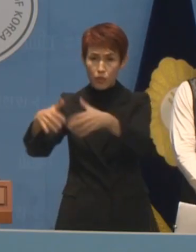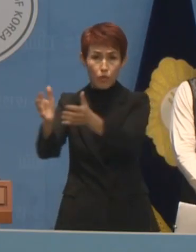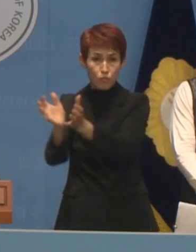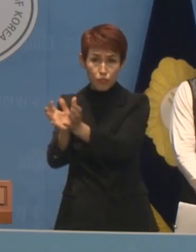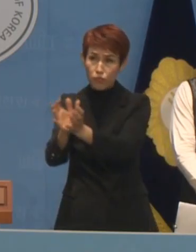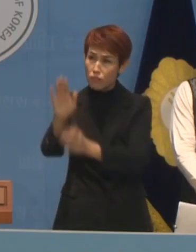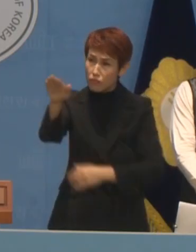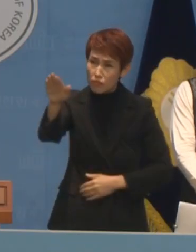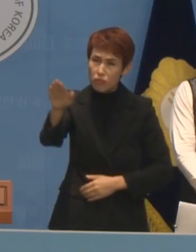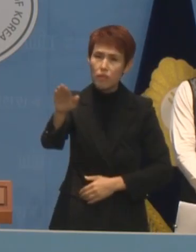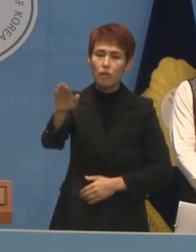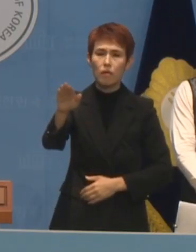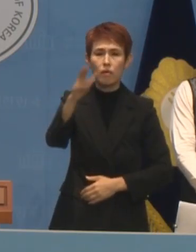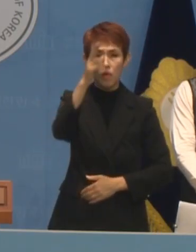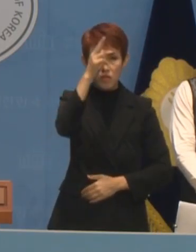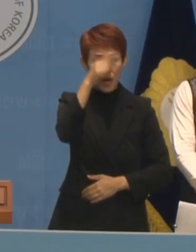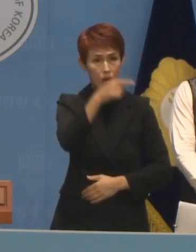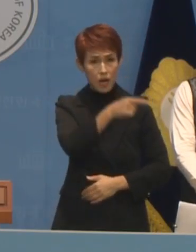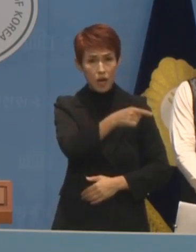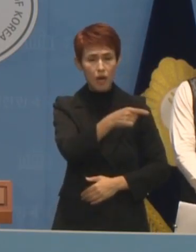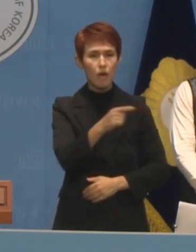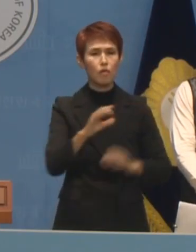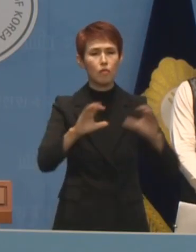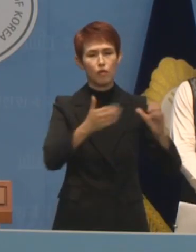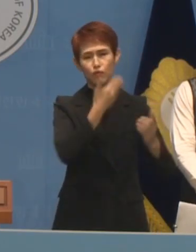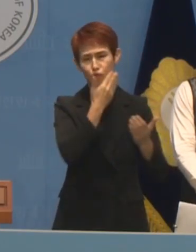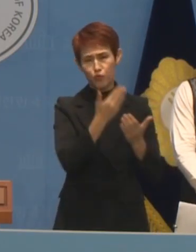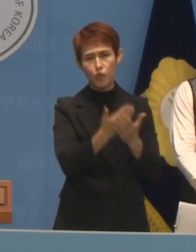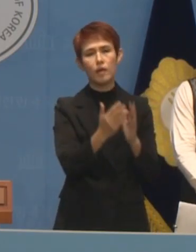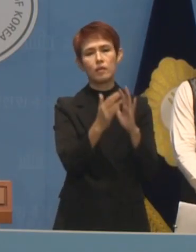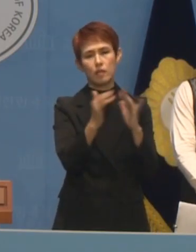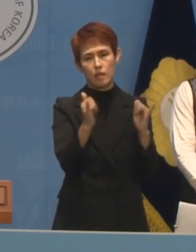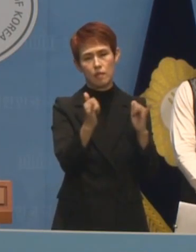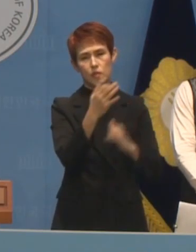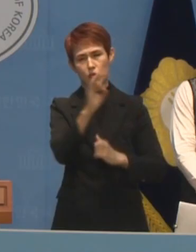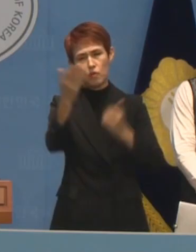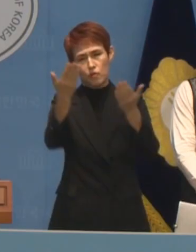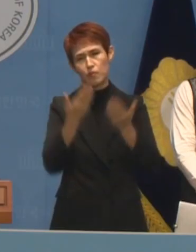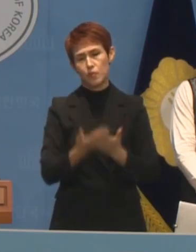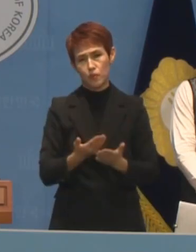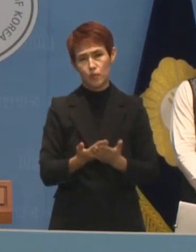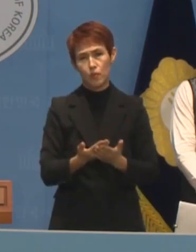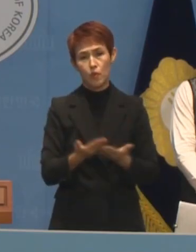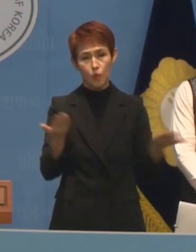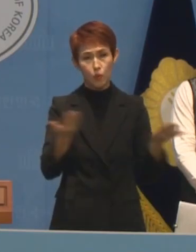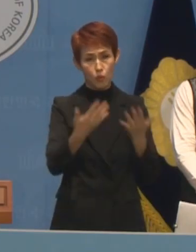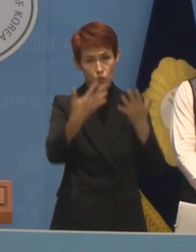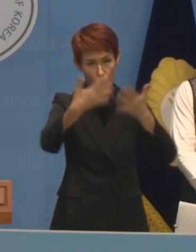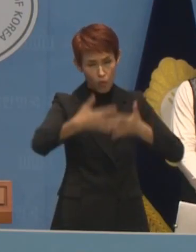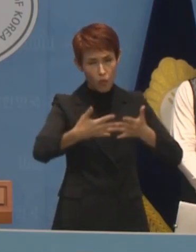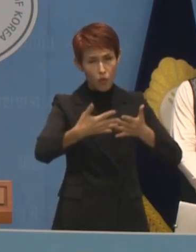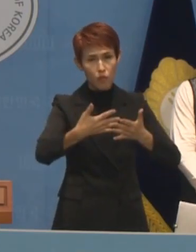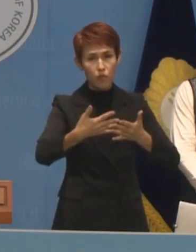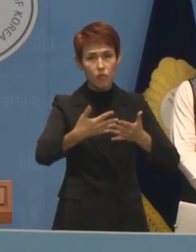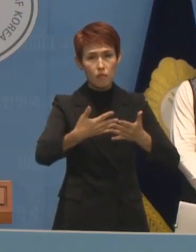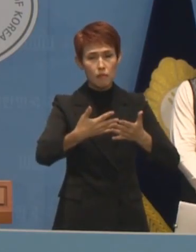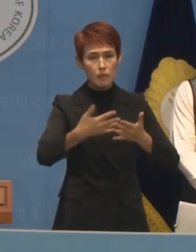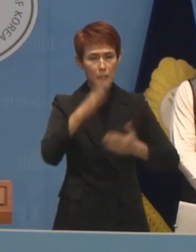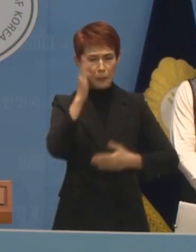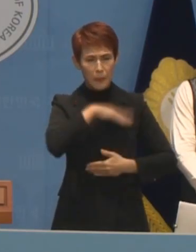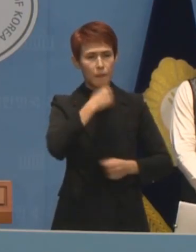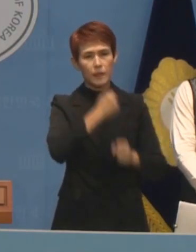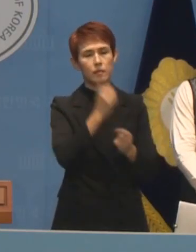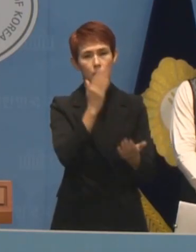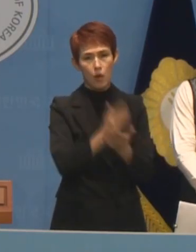해상수산부에게 청원 경찰을 국가의 중요 구성원으로 인정하고 노동조건 불이익 변경이 아닌 현장